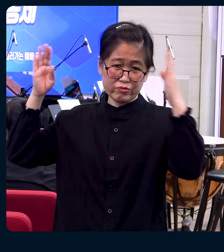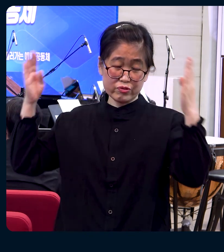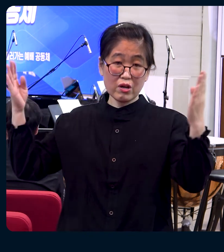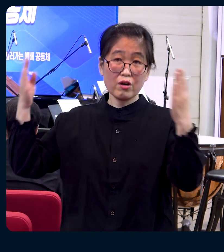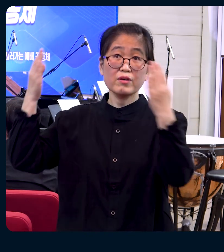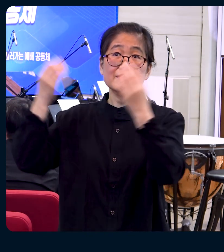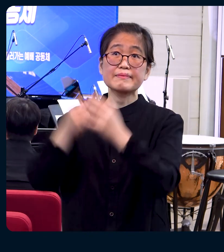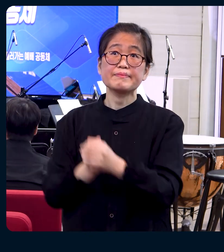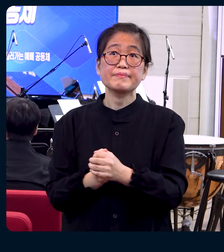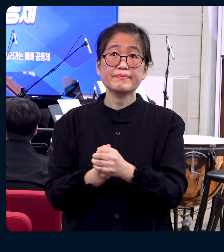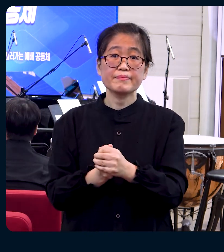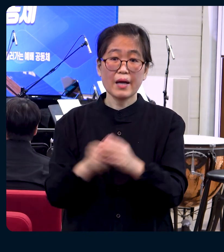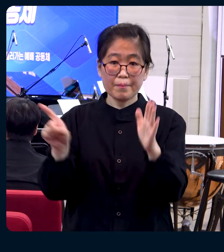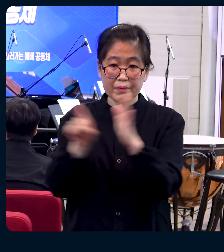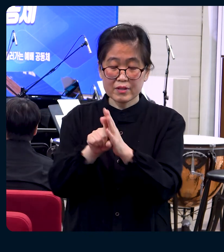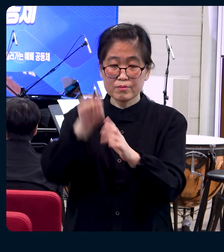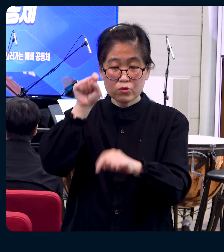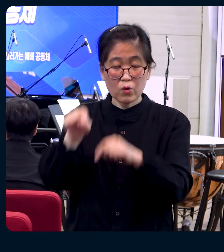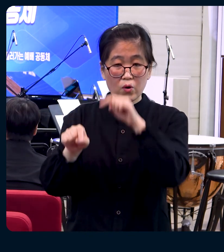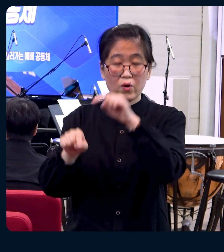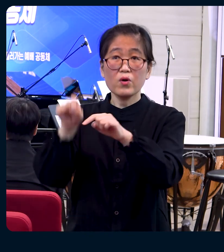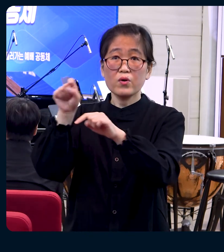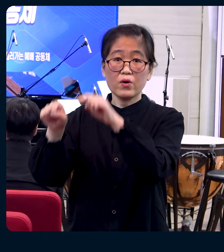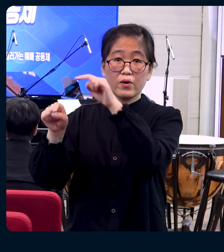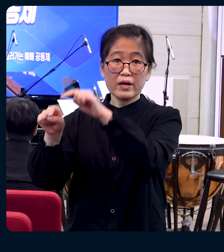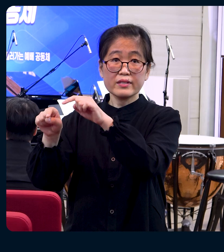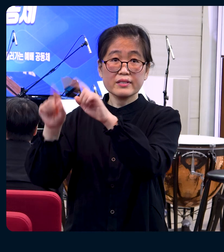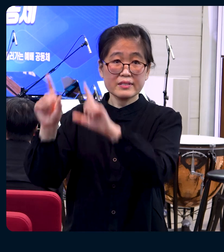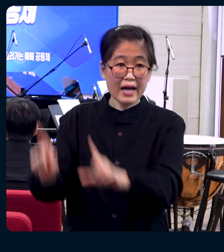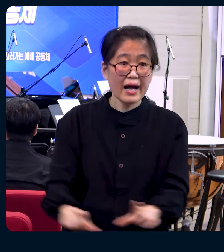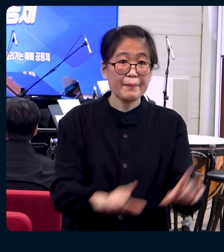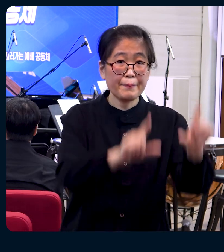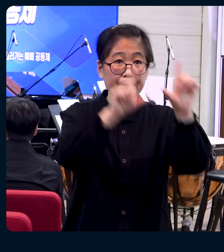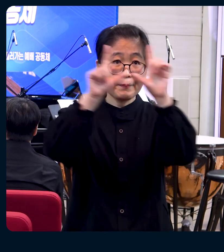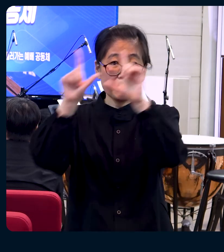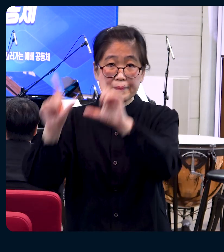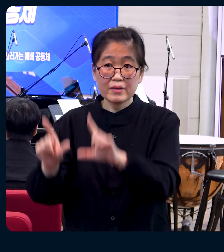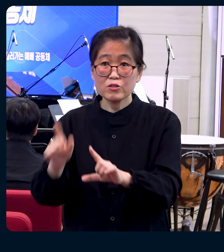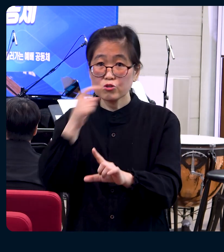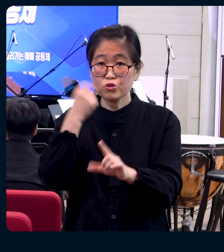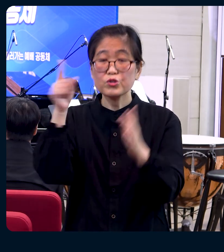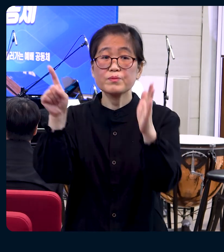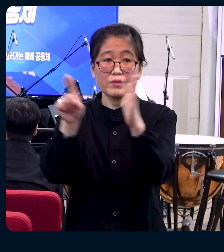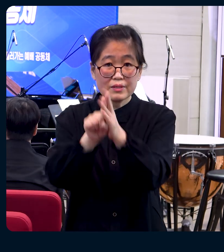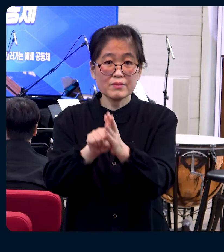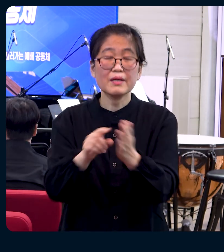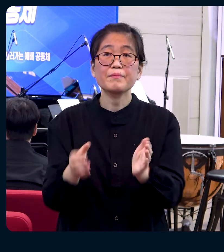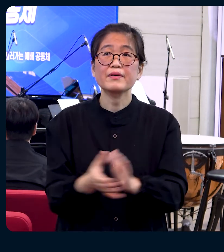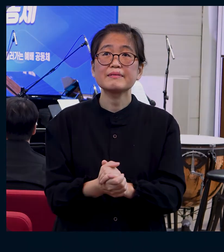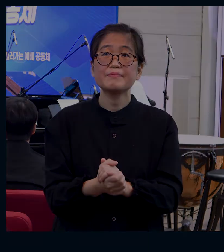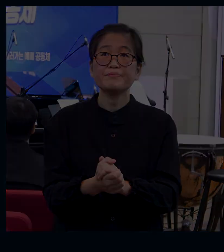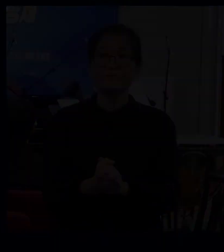하늘 문을 열어주실 때 뚜벅뚜벅 믿음으로 그 길을 걸어나가는 이런 삶을 살게 될 줄로 믿습니다.